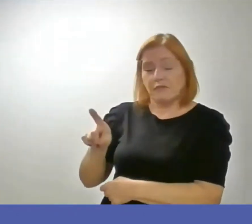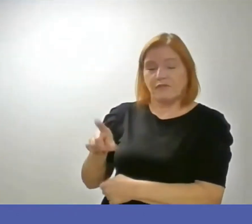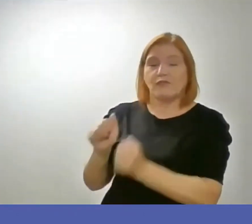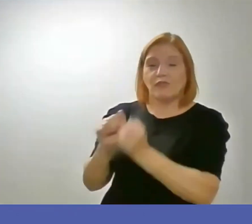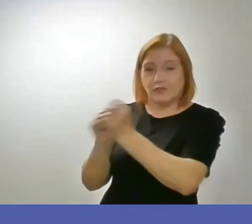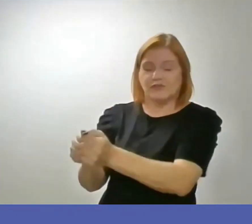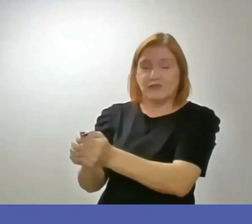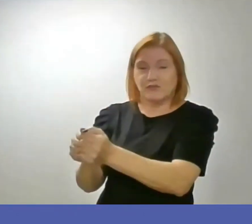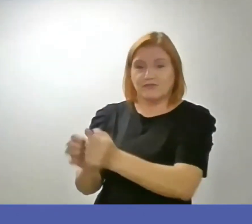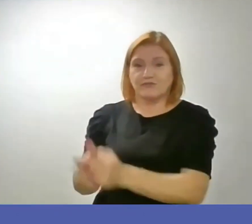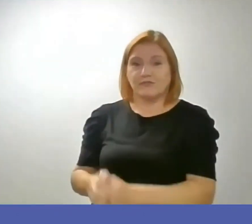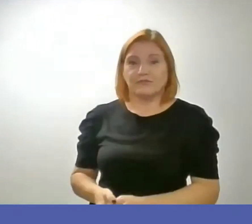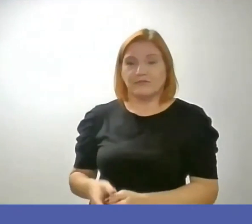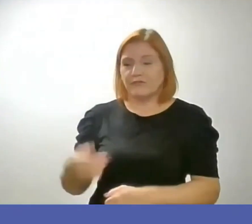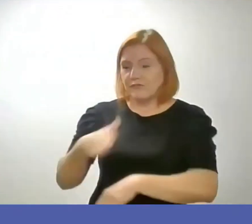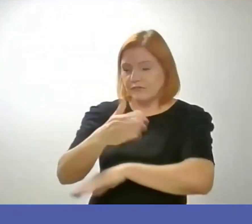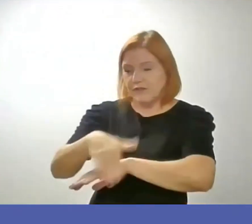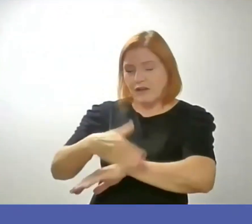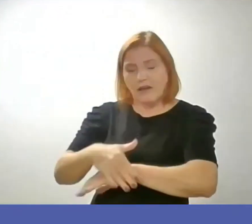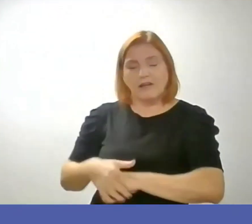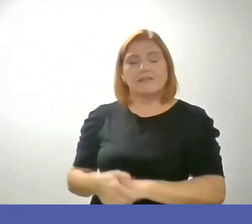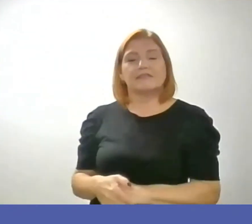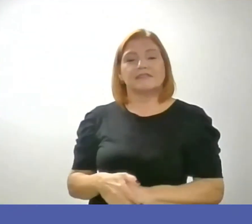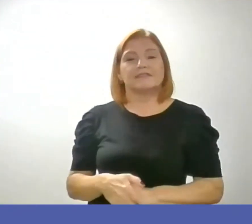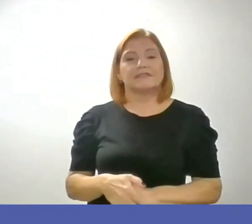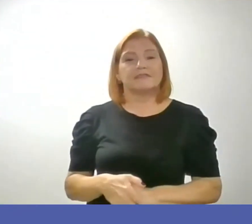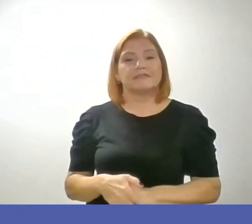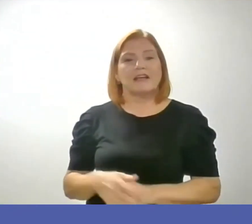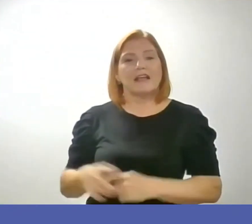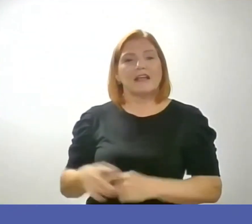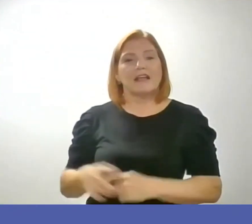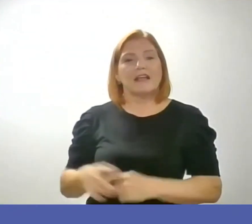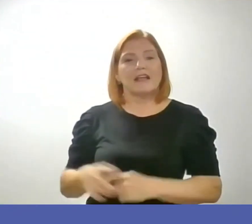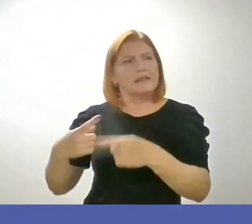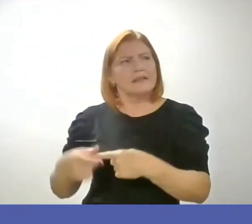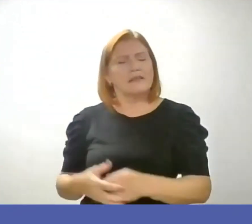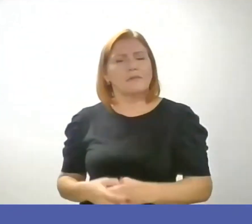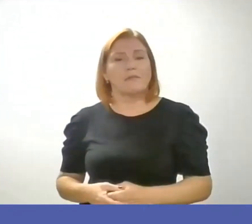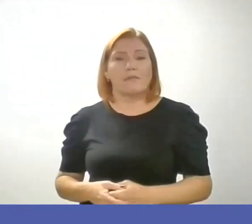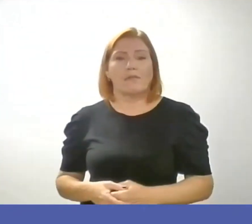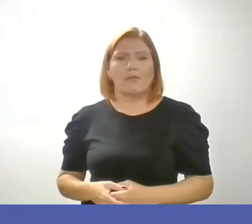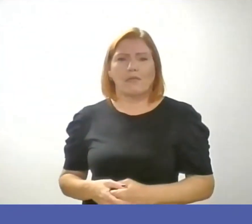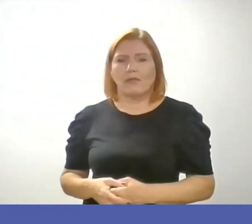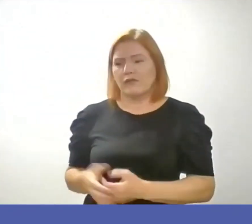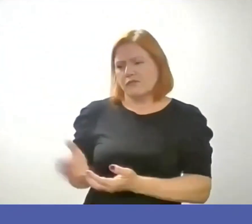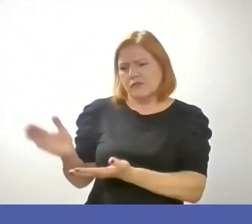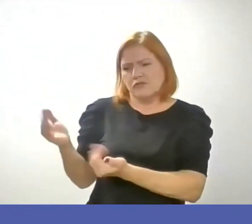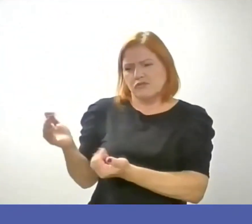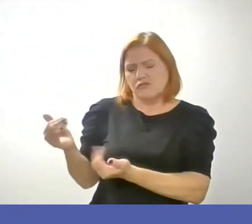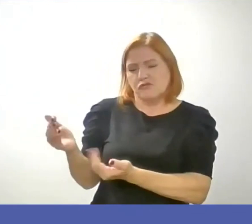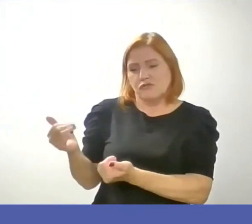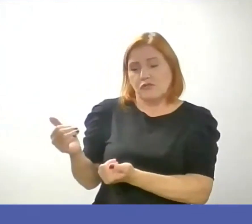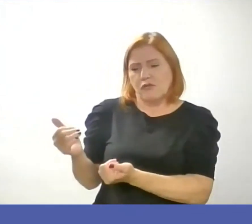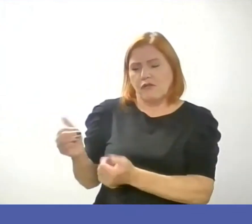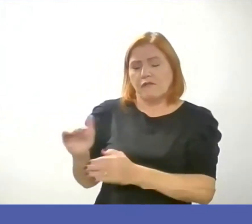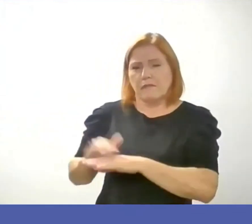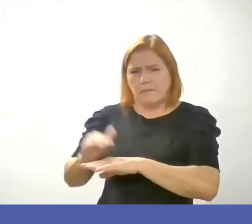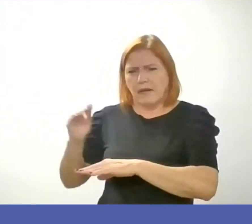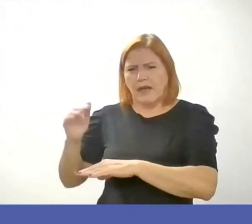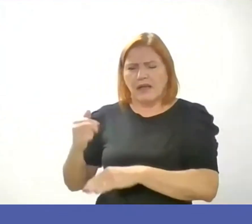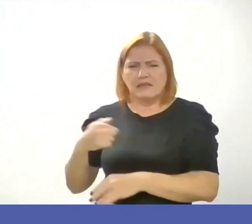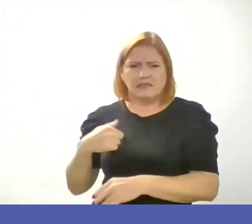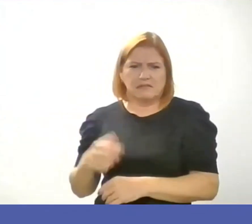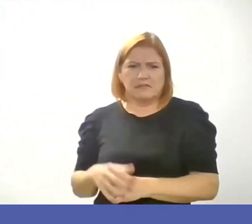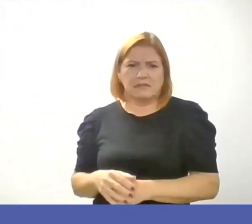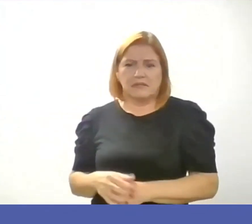na rua com eles e tal. Depois os comportores que estavam com ele são bem mais jovens do que ele. Nós vamos para shopping